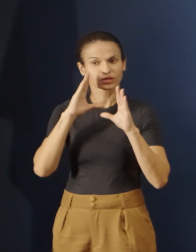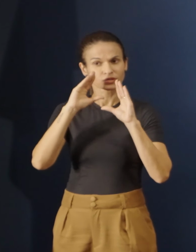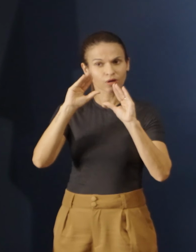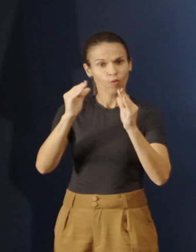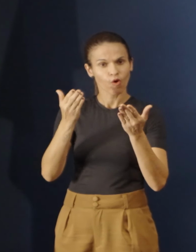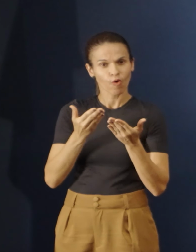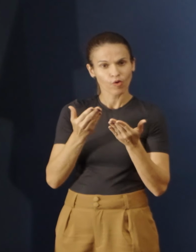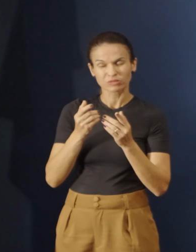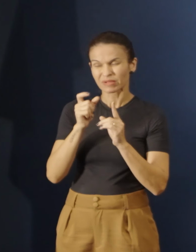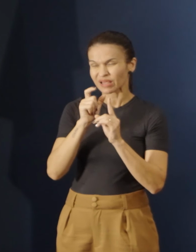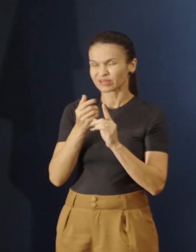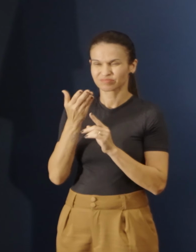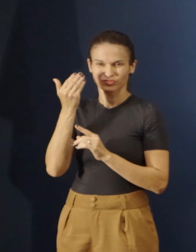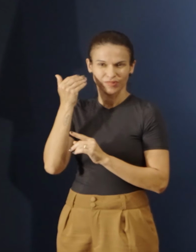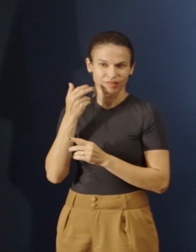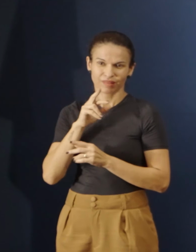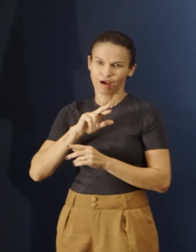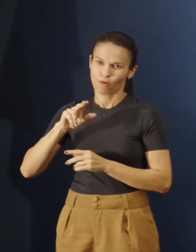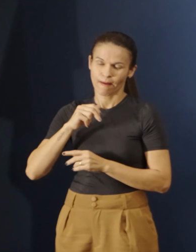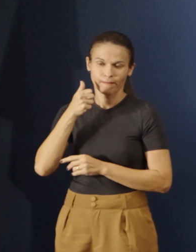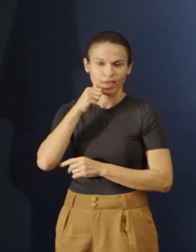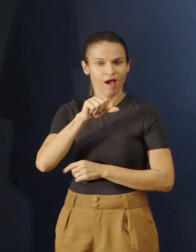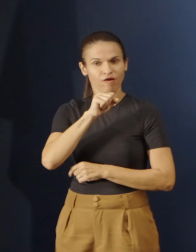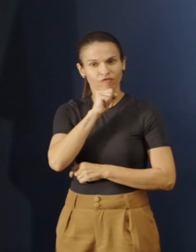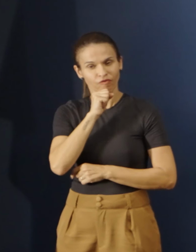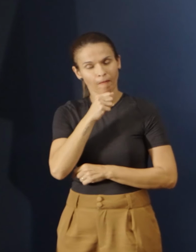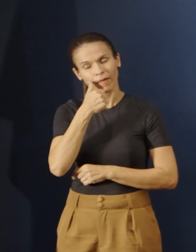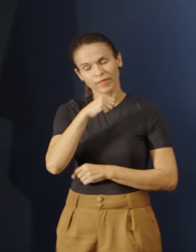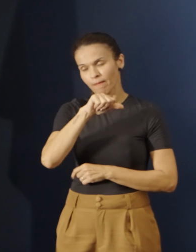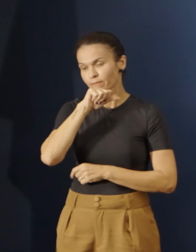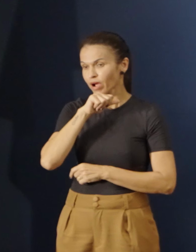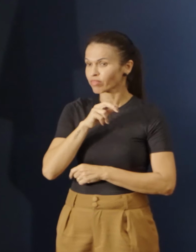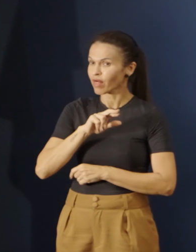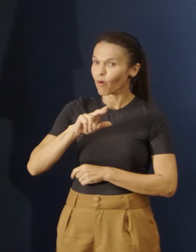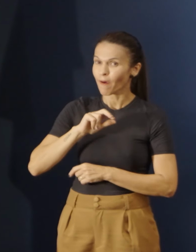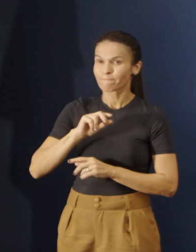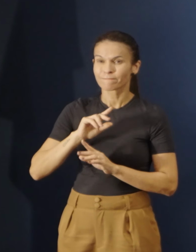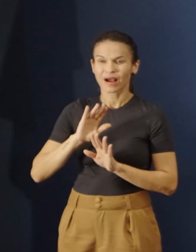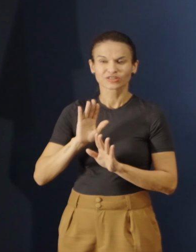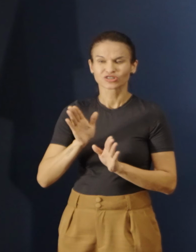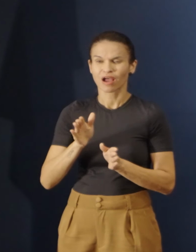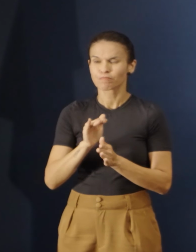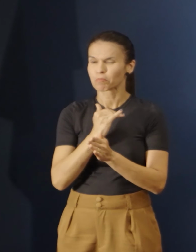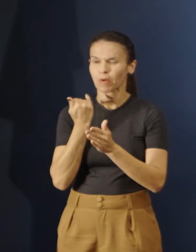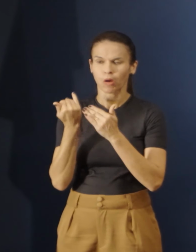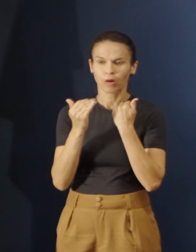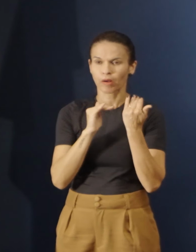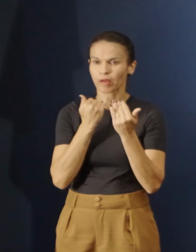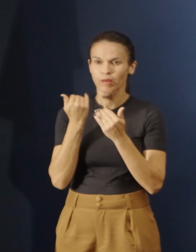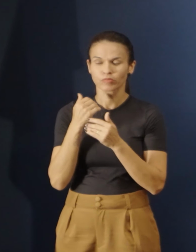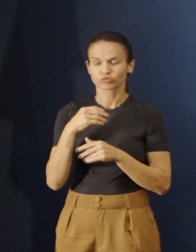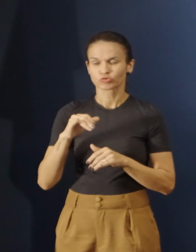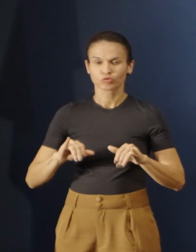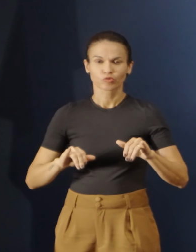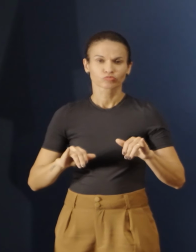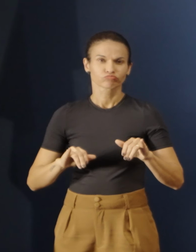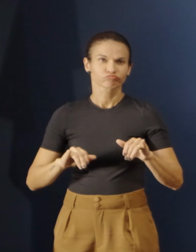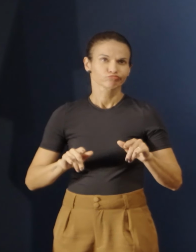dia, agora pra ele não era, pra minha avó não era, pra minha mãe não era, mas até todo mundo morto, você mesmo. Pra mim, pros meus primos, isso